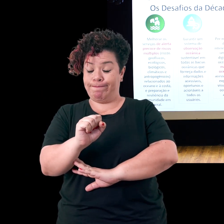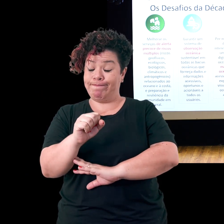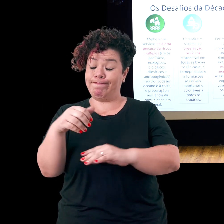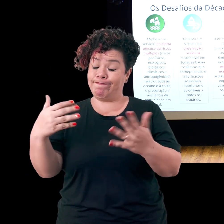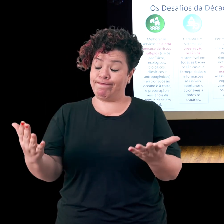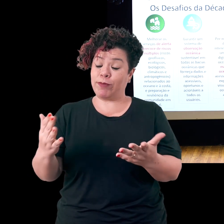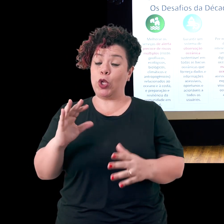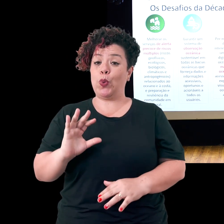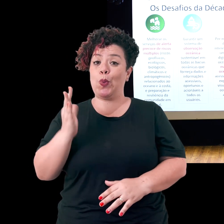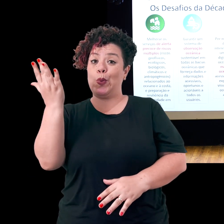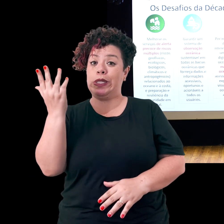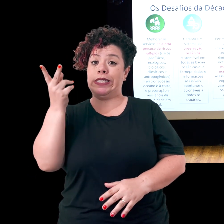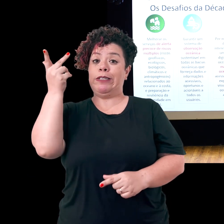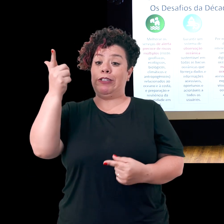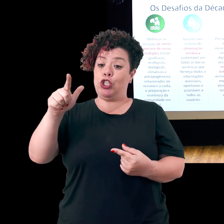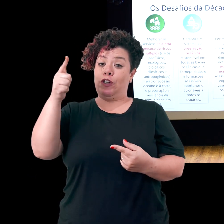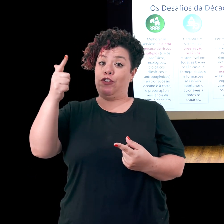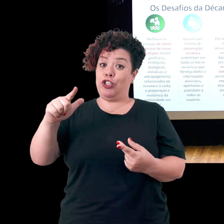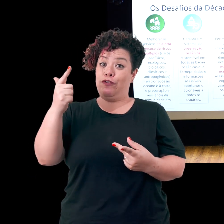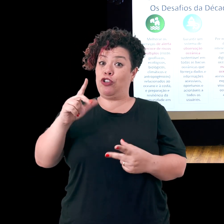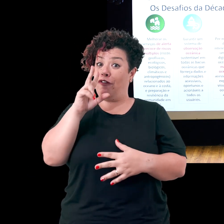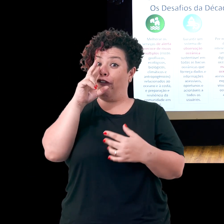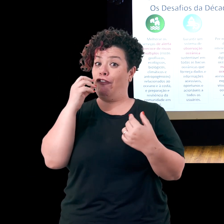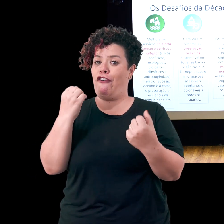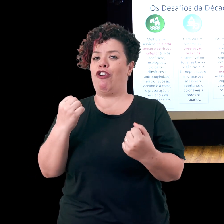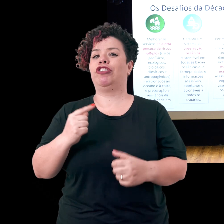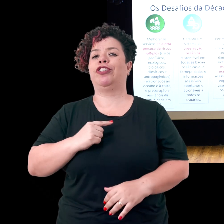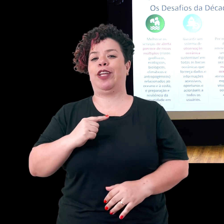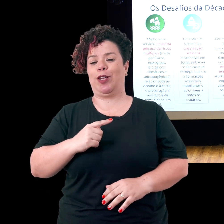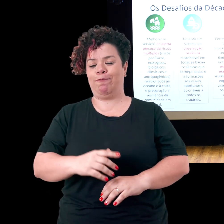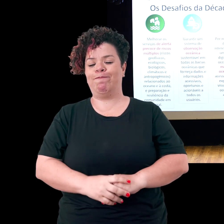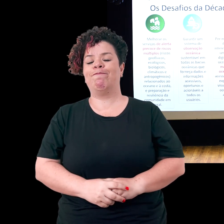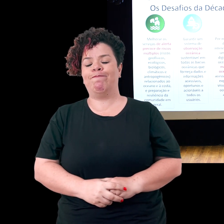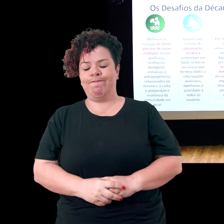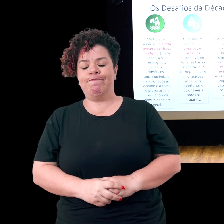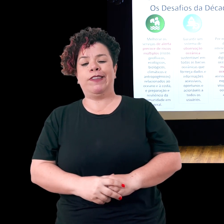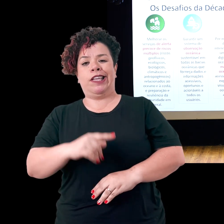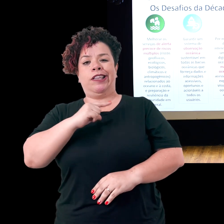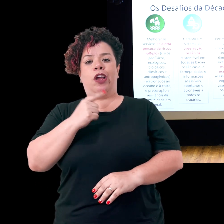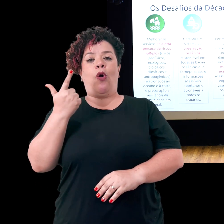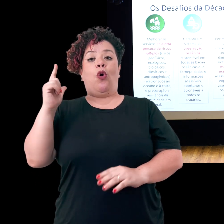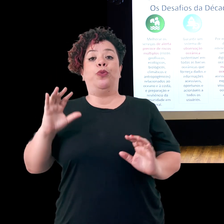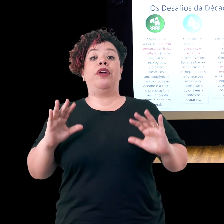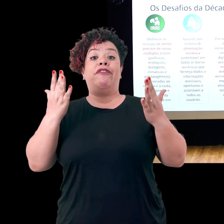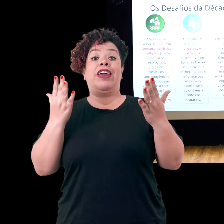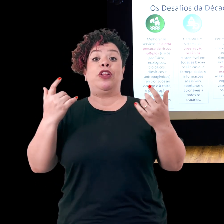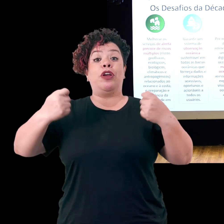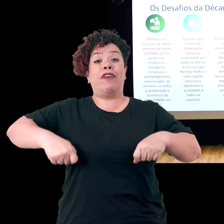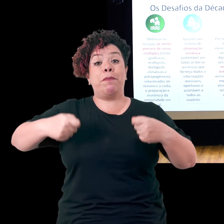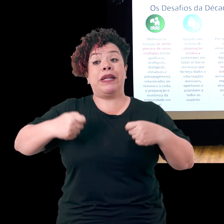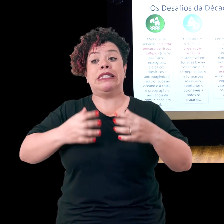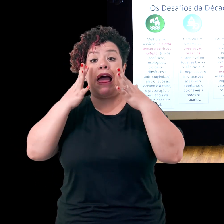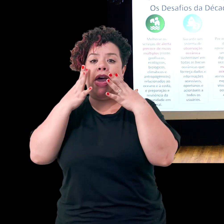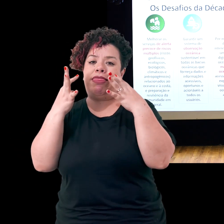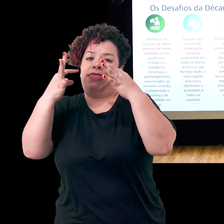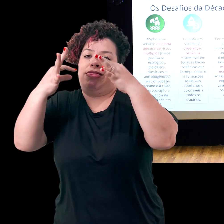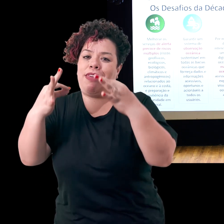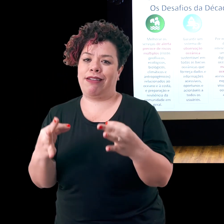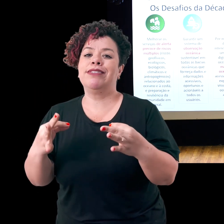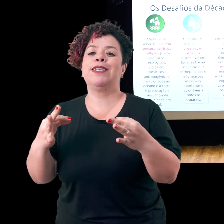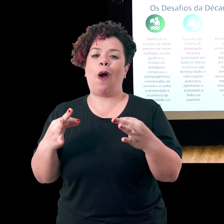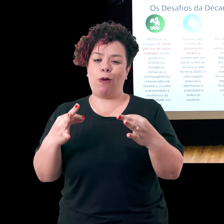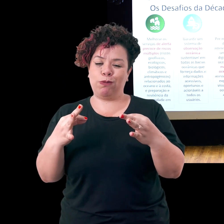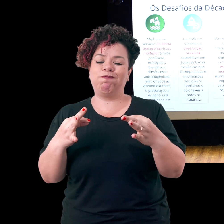E eles estão ficando cada vez mais frequentes e potentes. E a gente tem outros tipos de eventos que a gente vai precisar